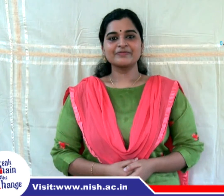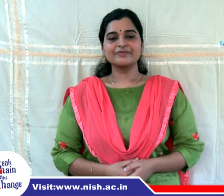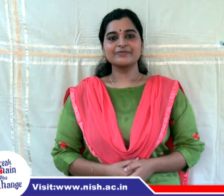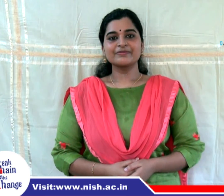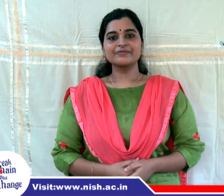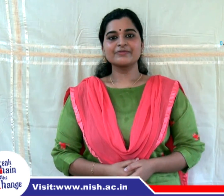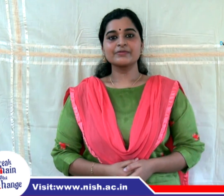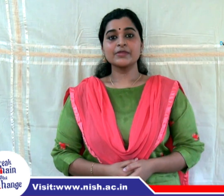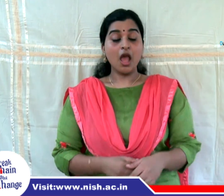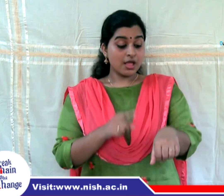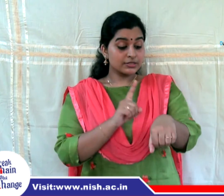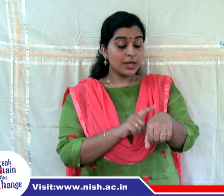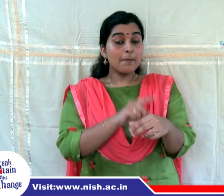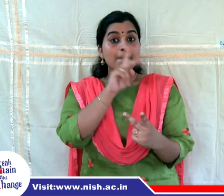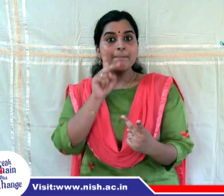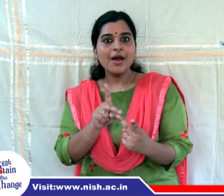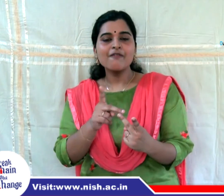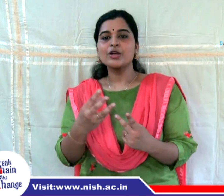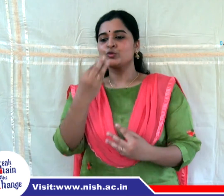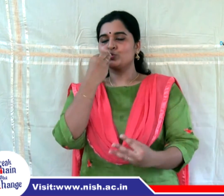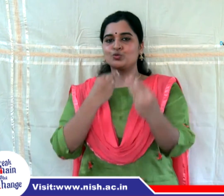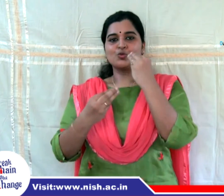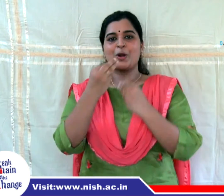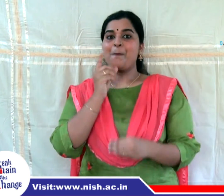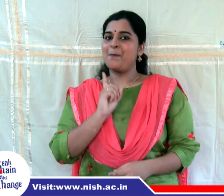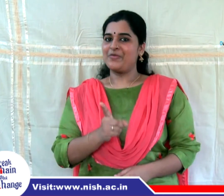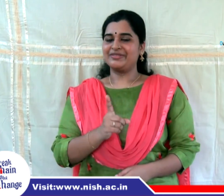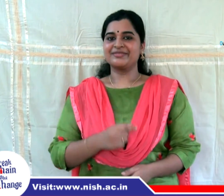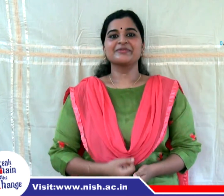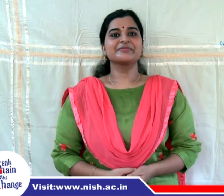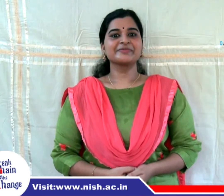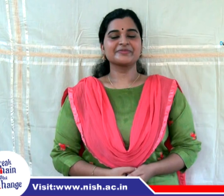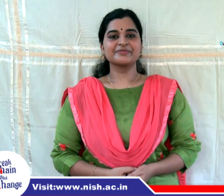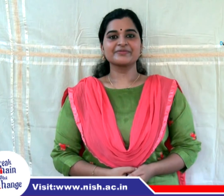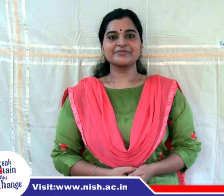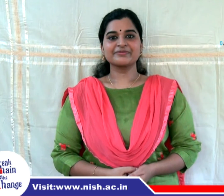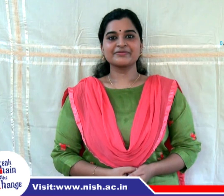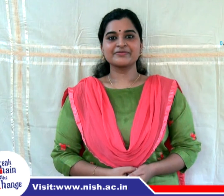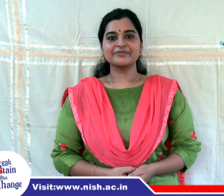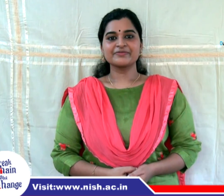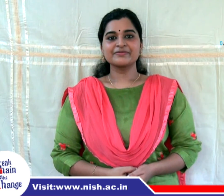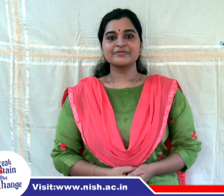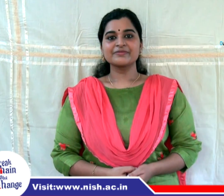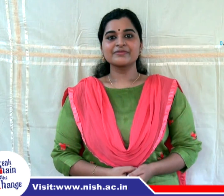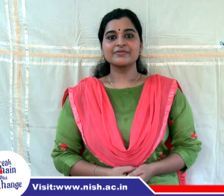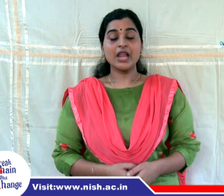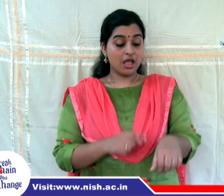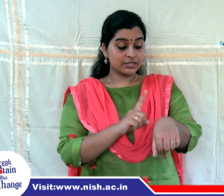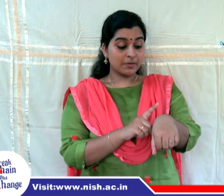കൃത്യസമയത്ത് ഭക്ഷണം കഴിക്കുക. 45 മിനിറ്റ് മുതൽ 1 മണിക്കൂർ വരെ എല്ലാ ദിവസവും വ്യായാമം, ധ്യാനം, യോഗ